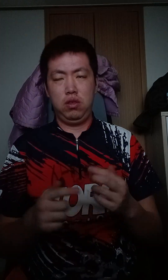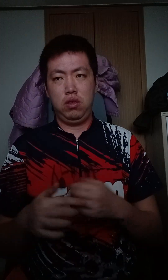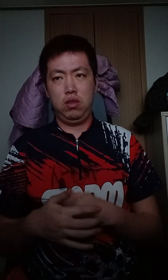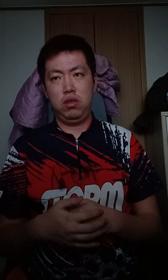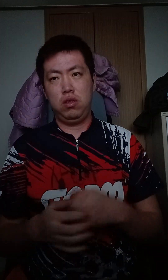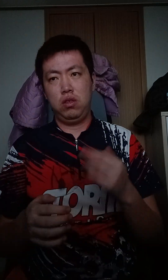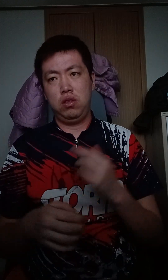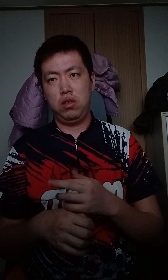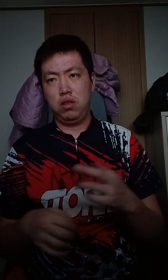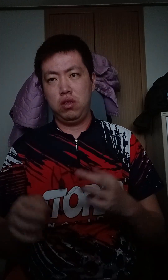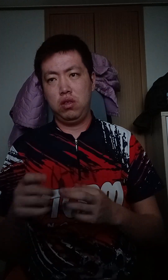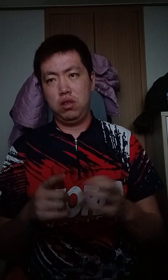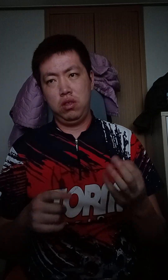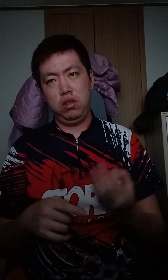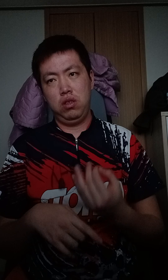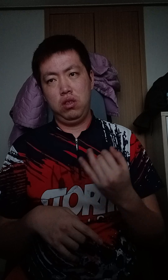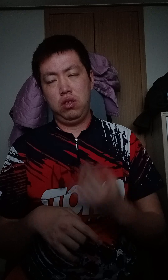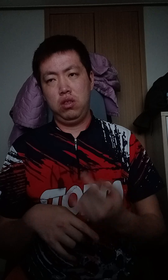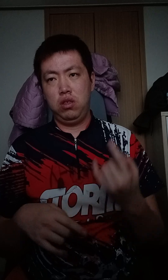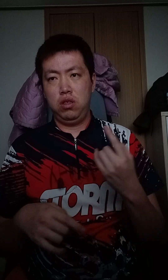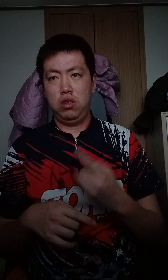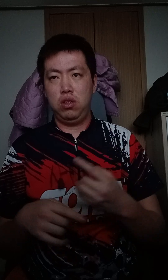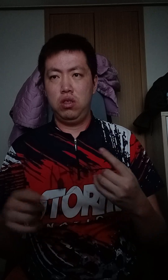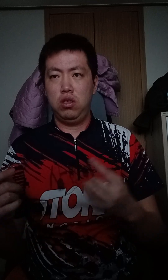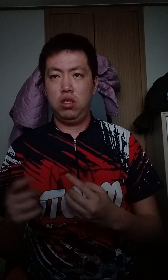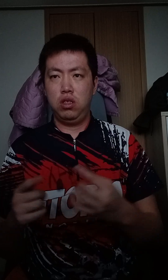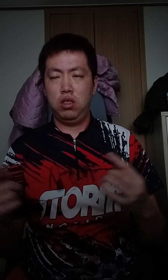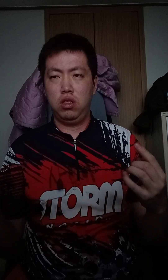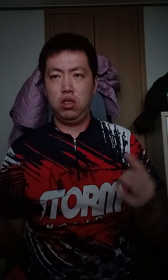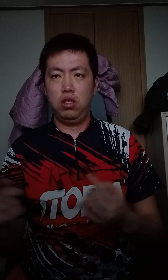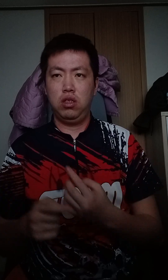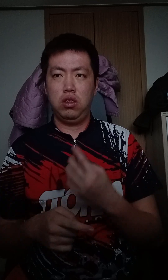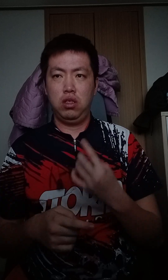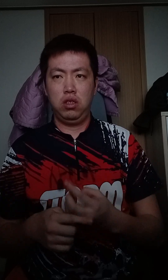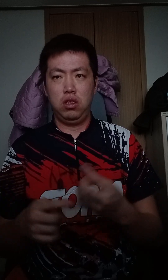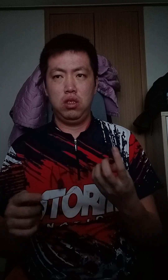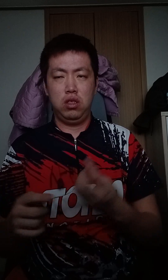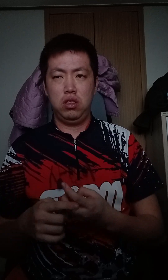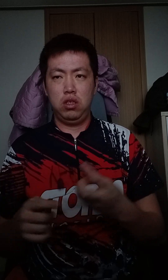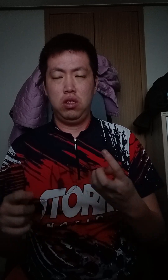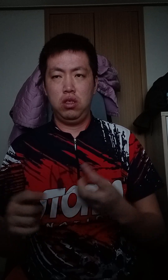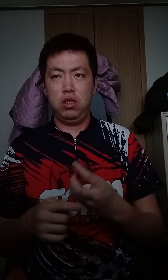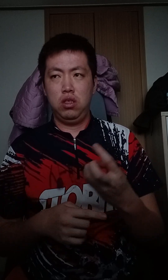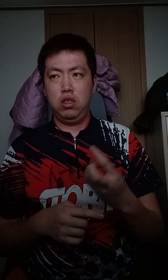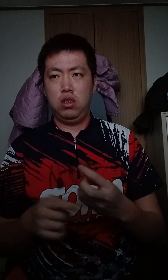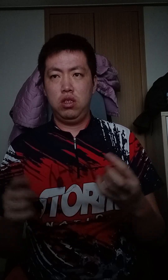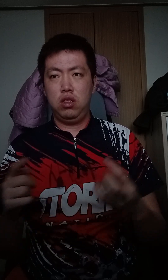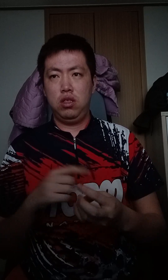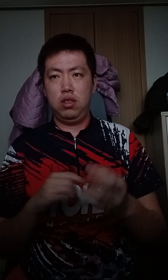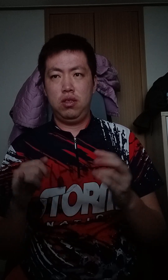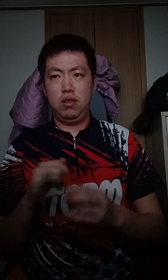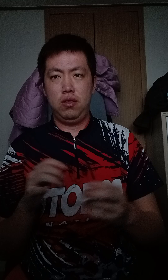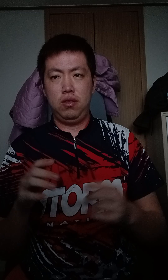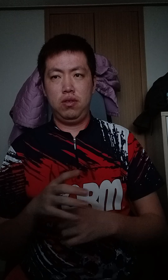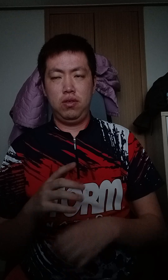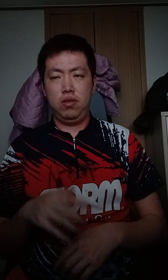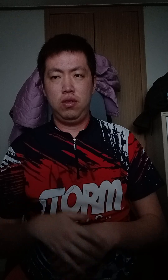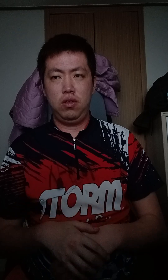해당 원장은 직장 내 괴롭힘 문제는 억울한 부분이 있다며 이의를 제기할 예정이라고 밝혔습니다. 또 장애인 학대